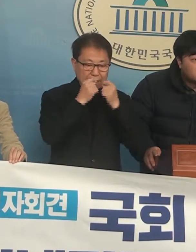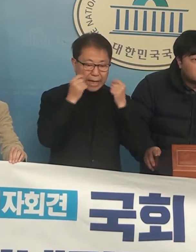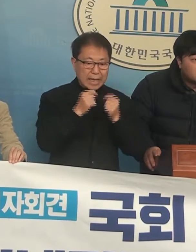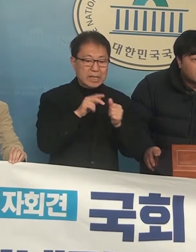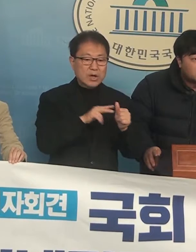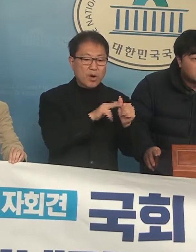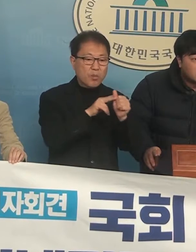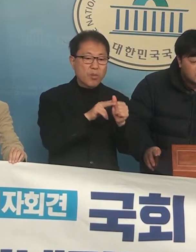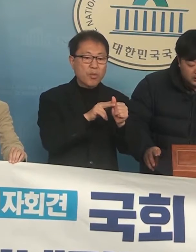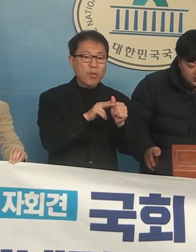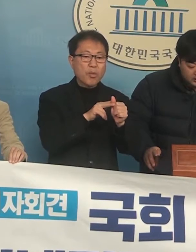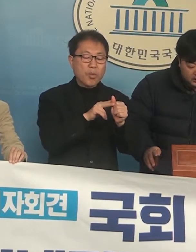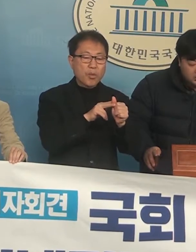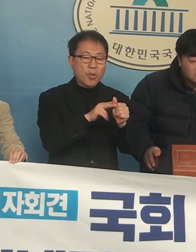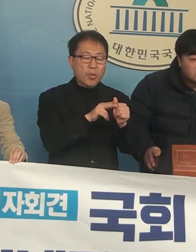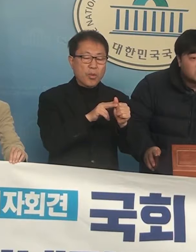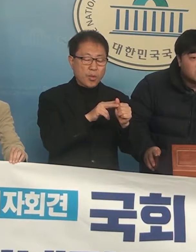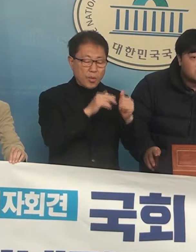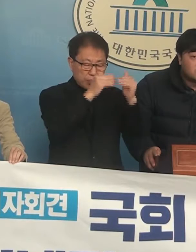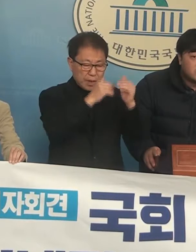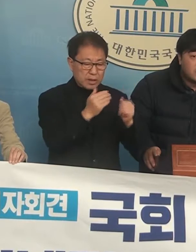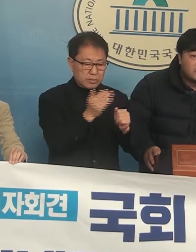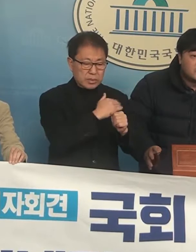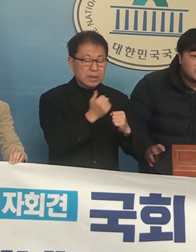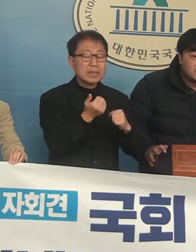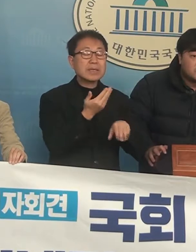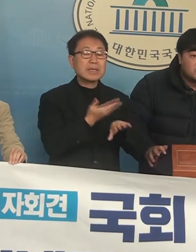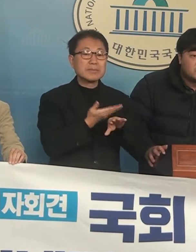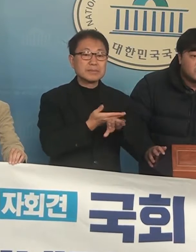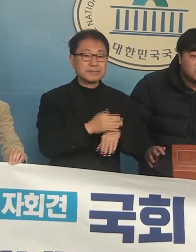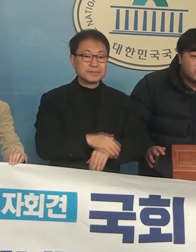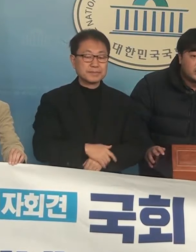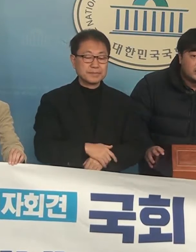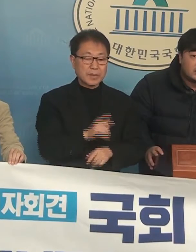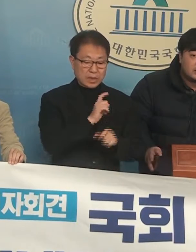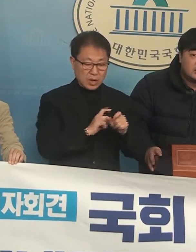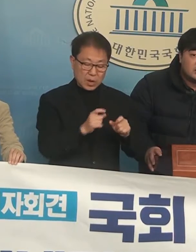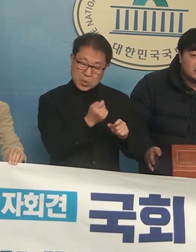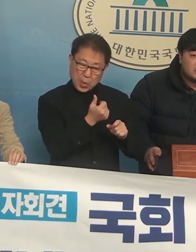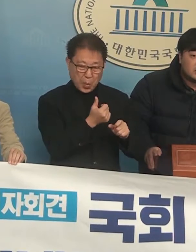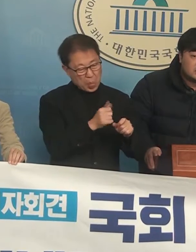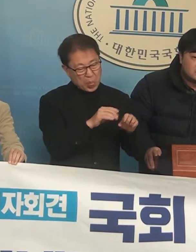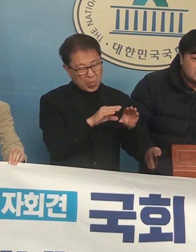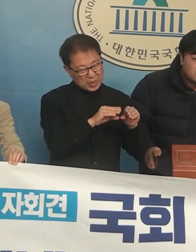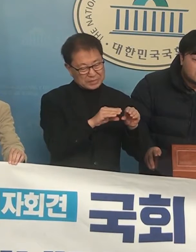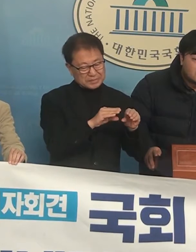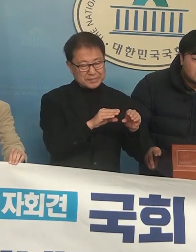정의 규정부터 다릅니다. 개인 신용정보를 규정하면서 조금 더 완화된